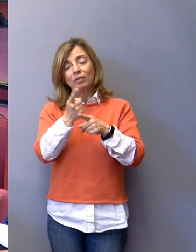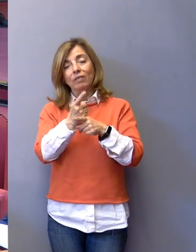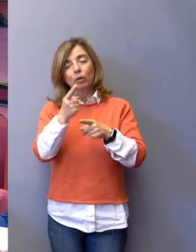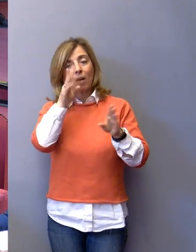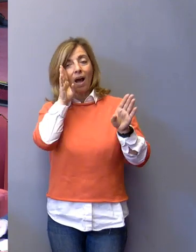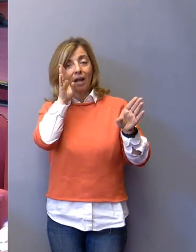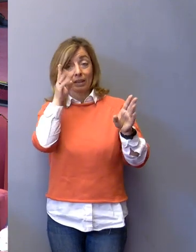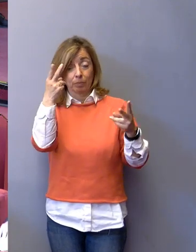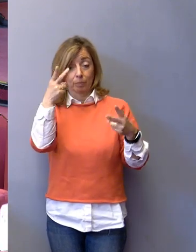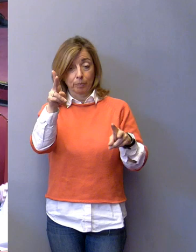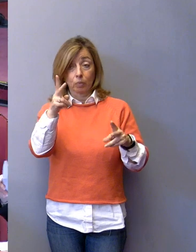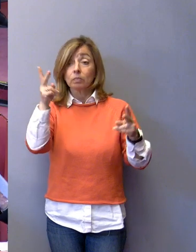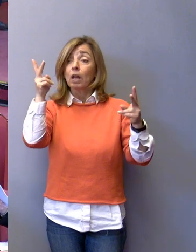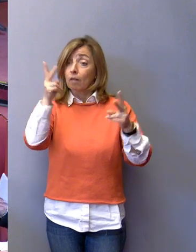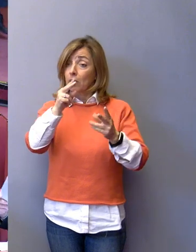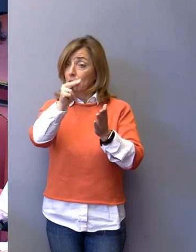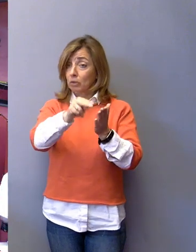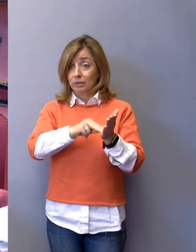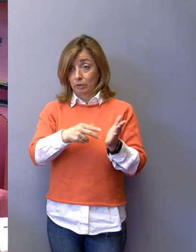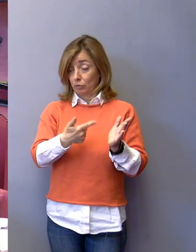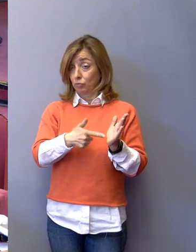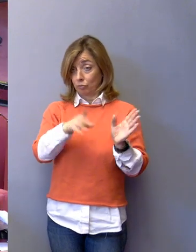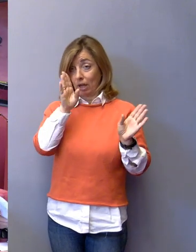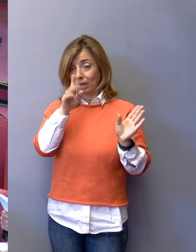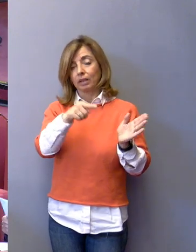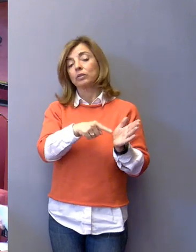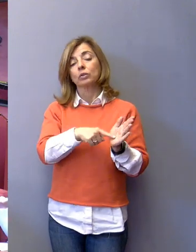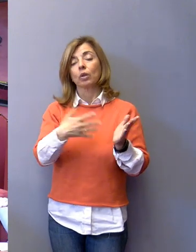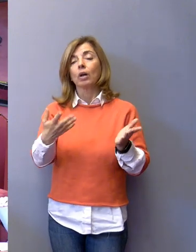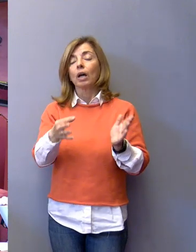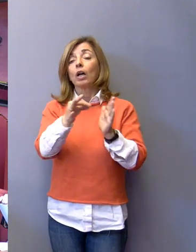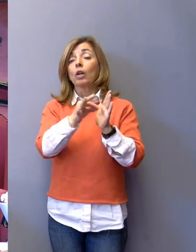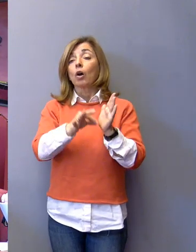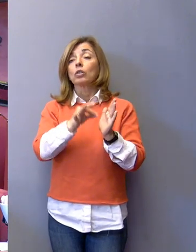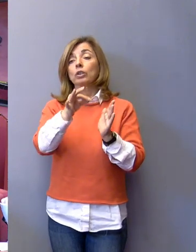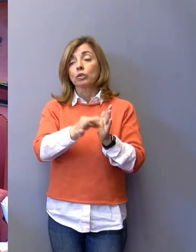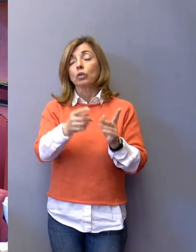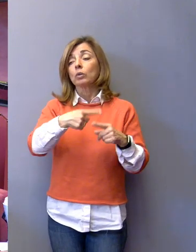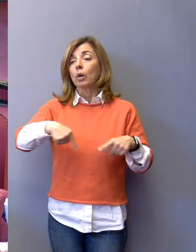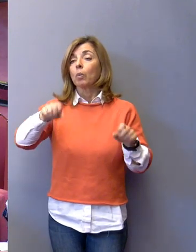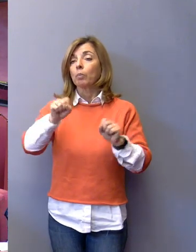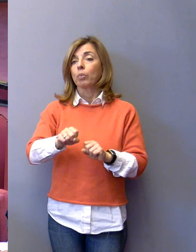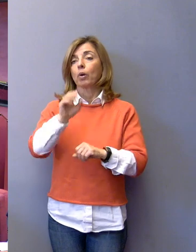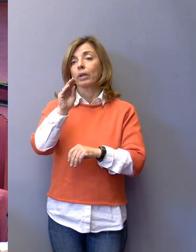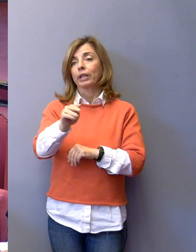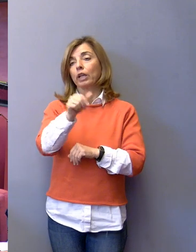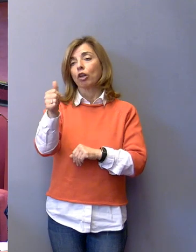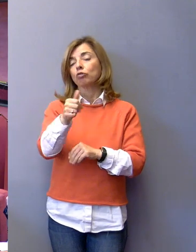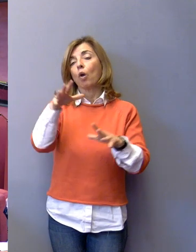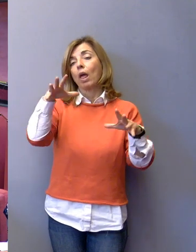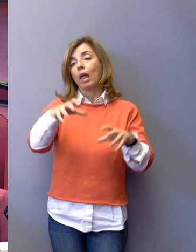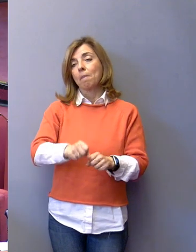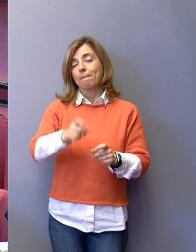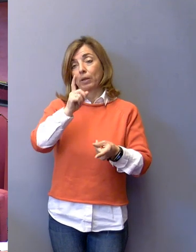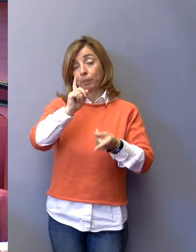è scritta Allora è chiaro che con gli ordini del giorno ahimè non possiamo chiedere altro che impegni politici